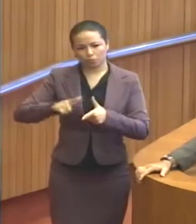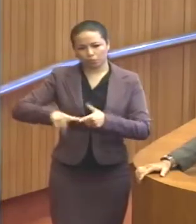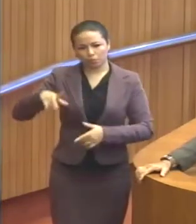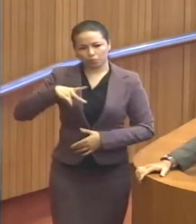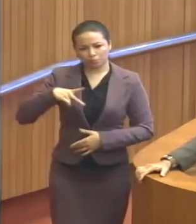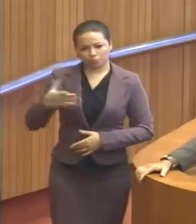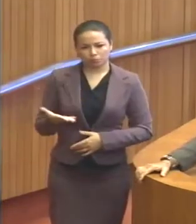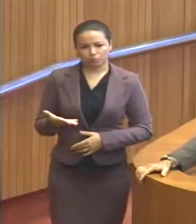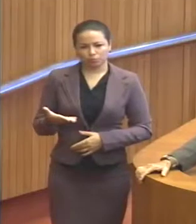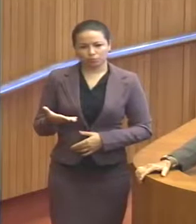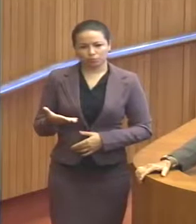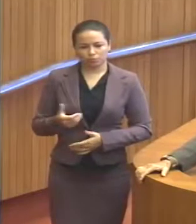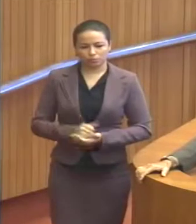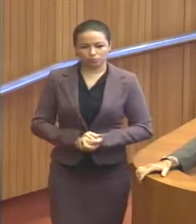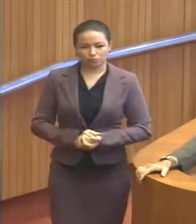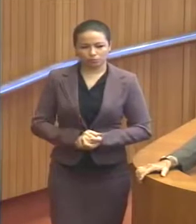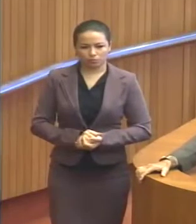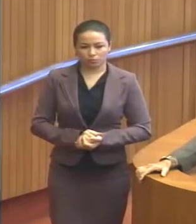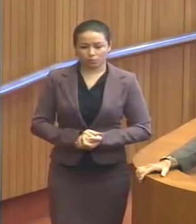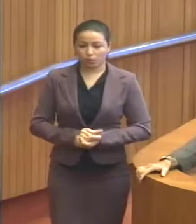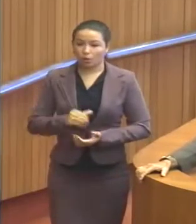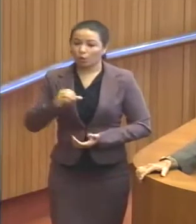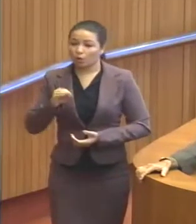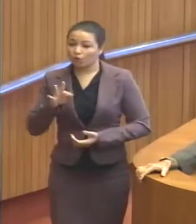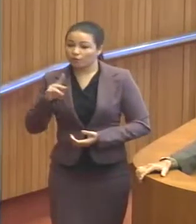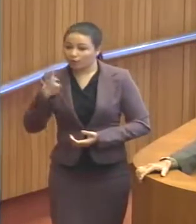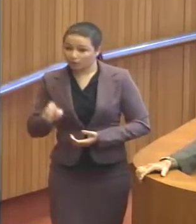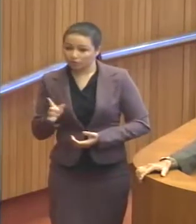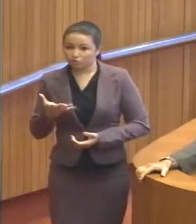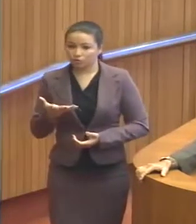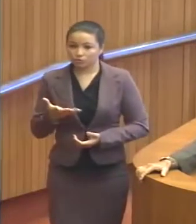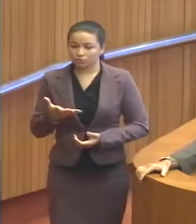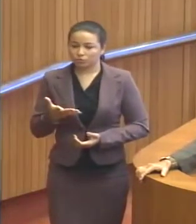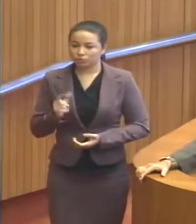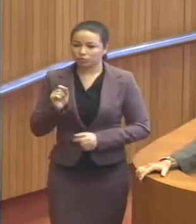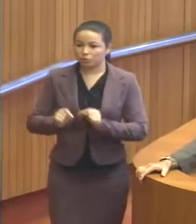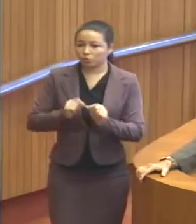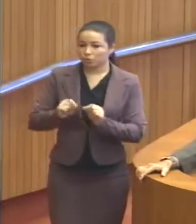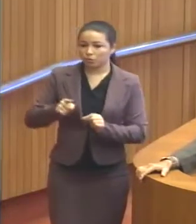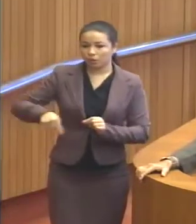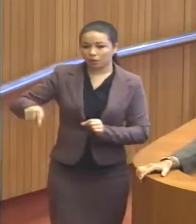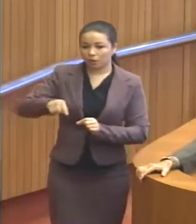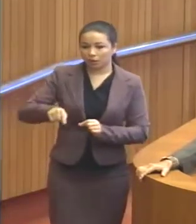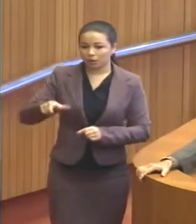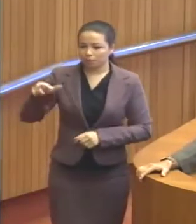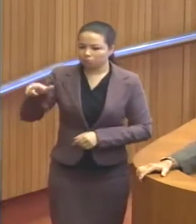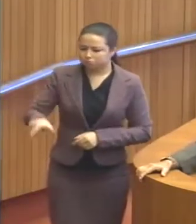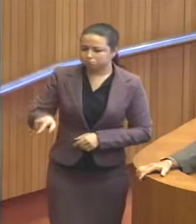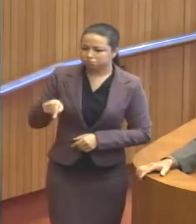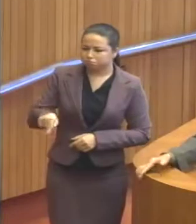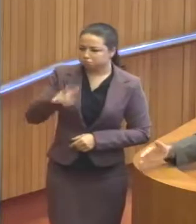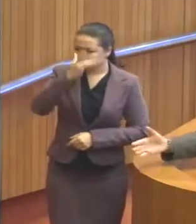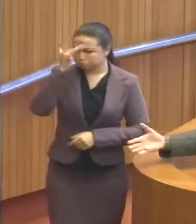pessoais. O covarde, o submisso, aquele traça,